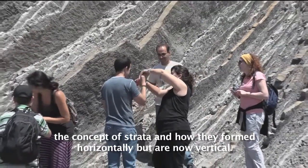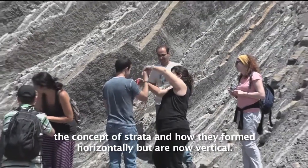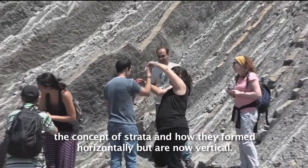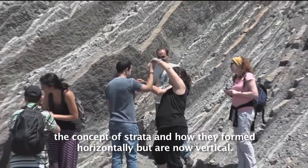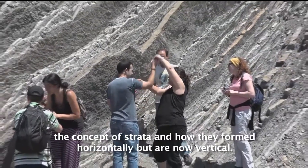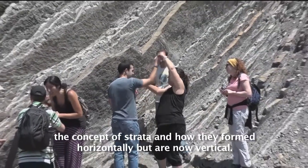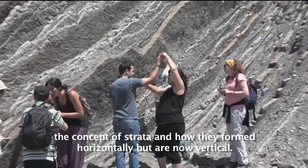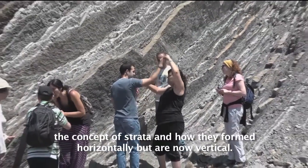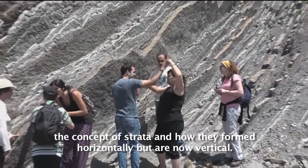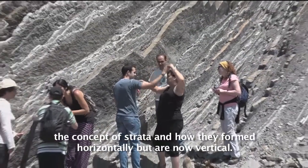dispuestos verticalmente.